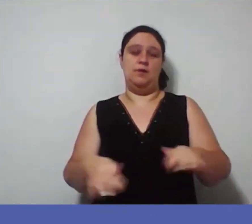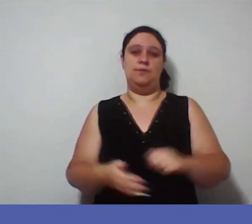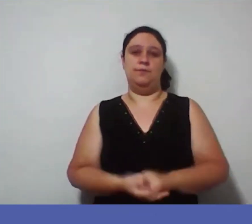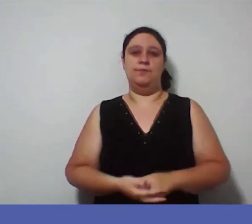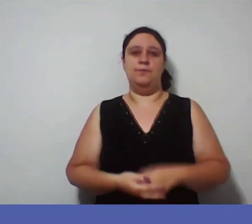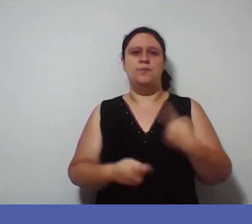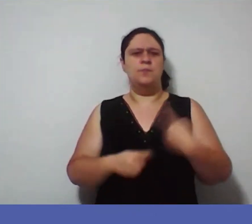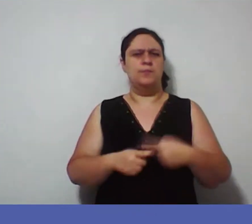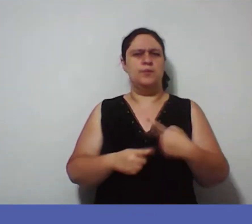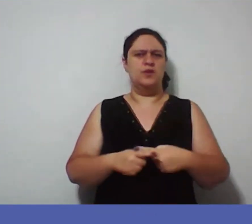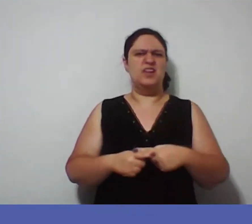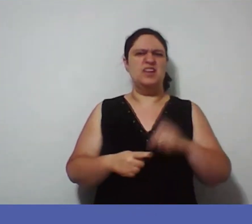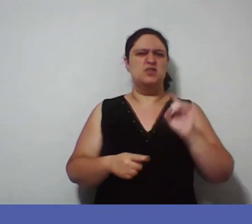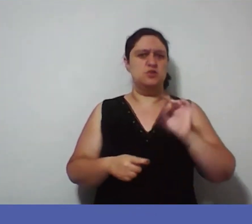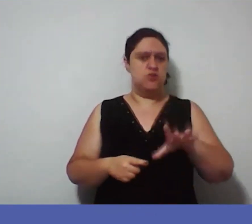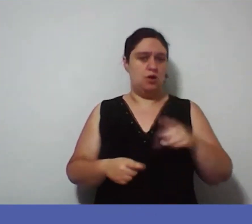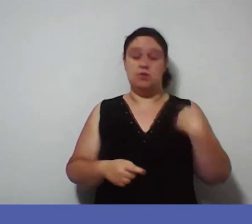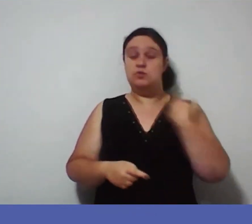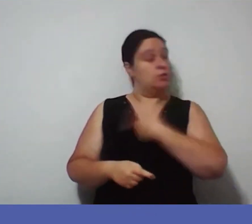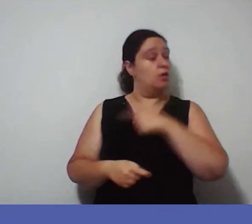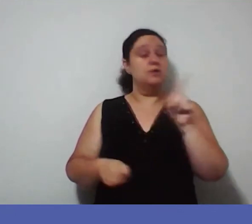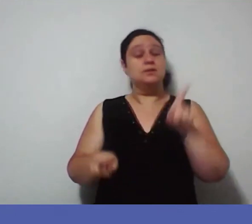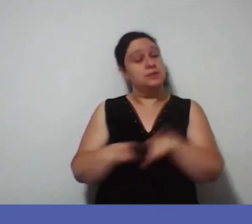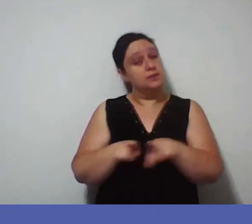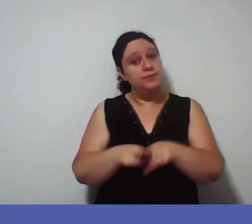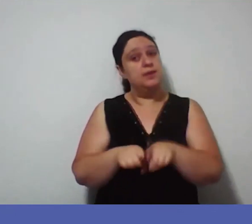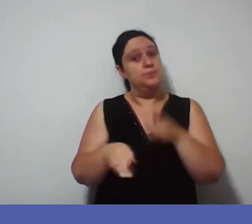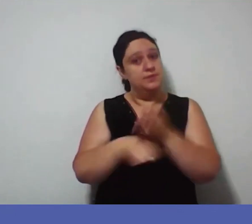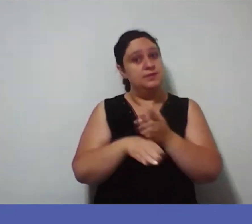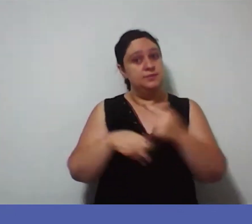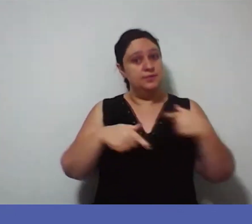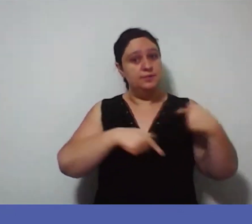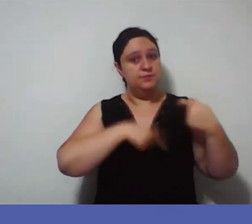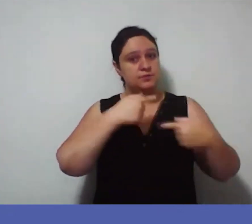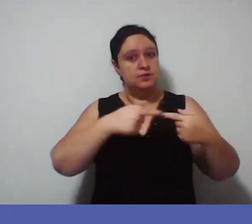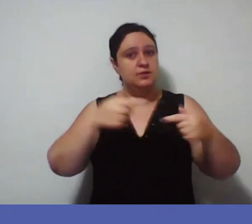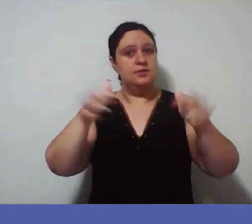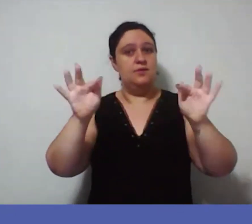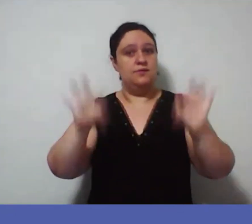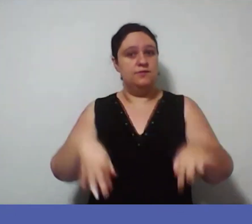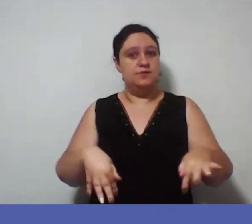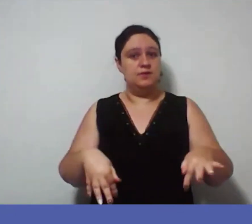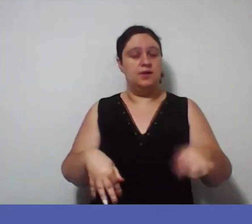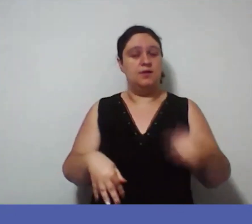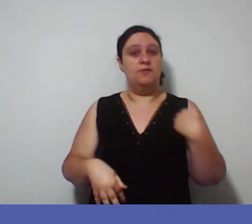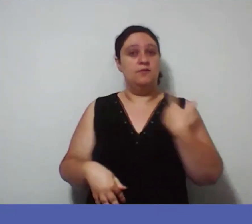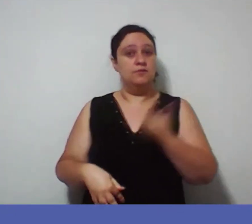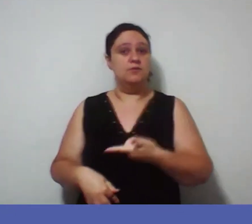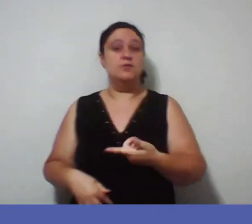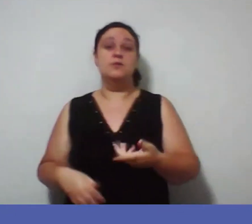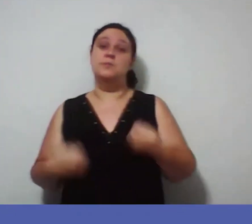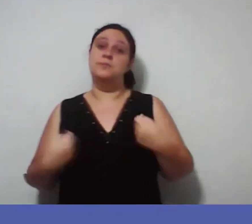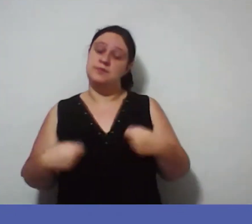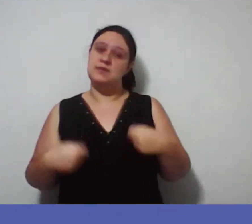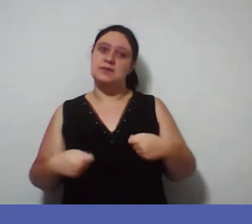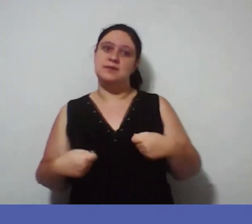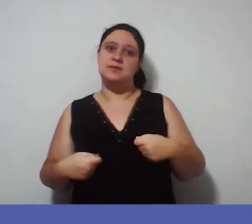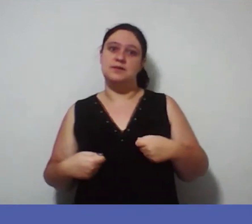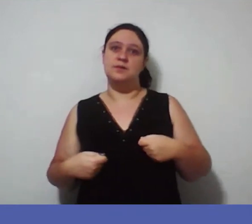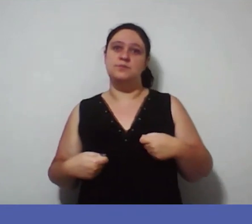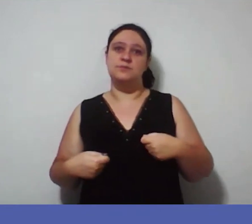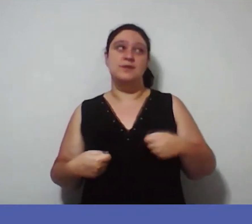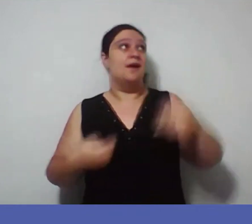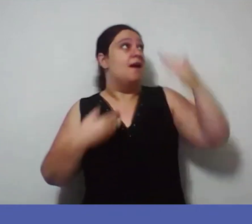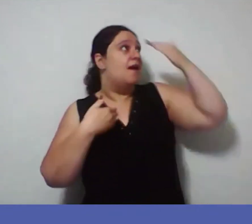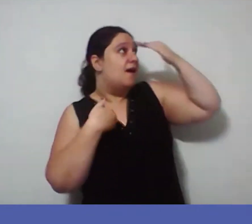não. Nós estamos na geração final. Vamos fazer jus à sua generosidade, amando a